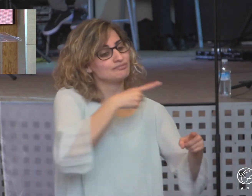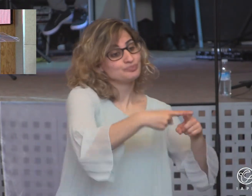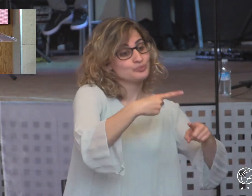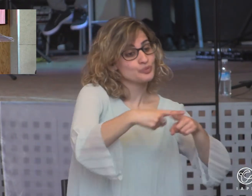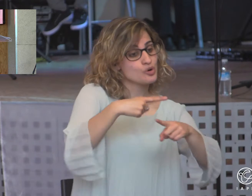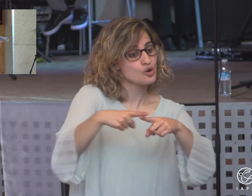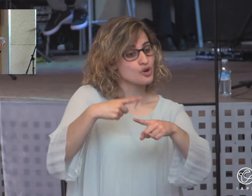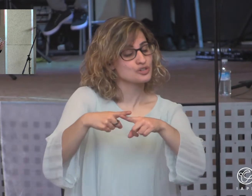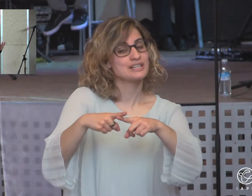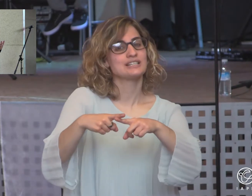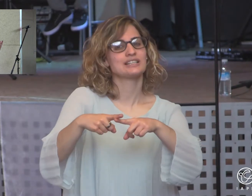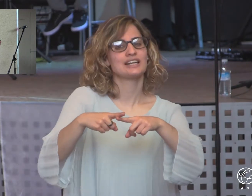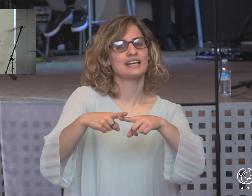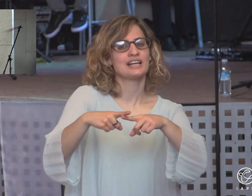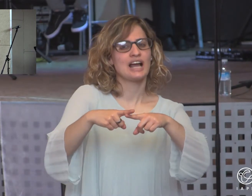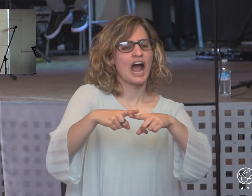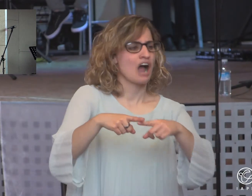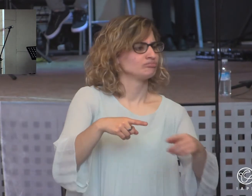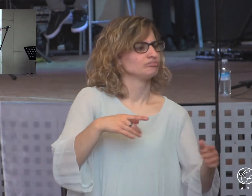hago entender, ¿verdad?